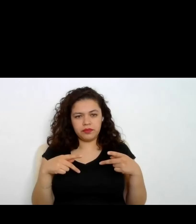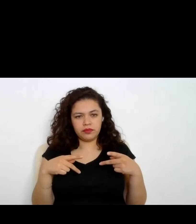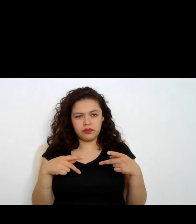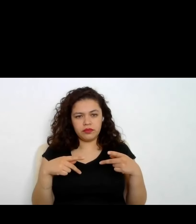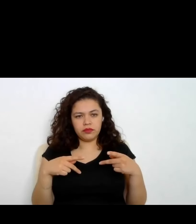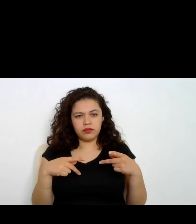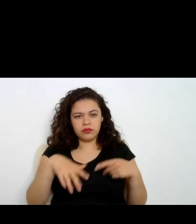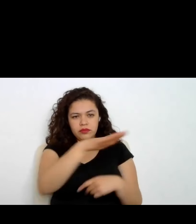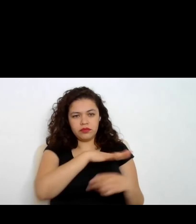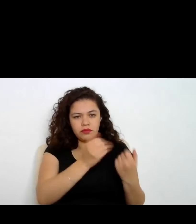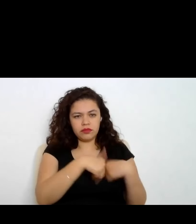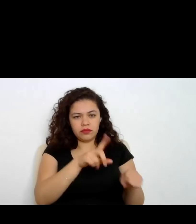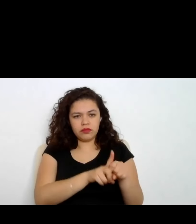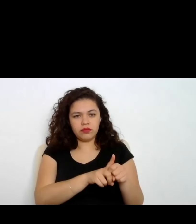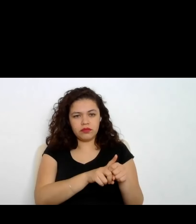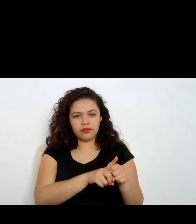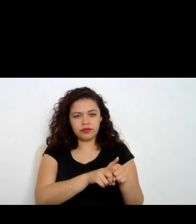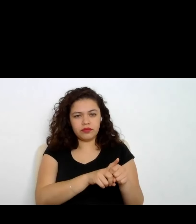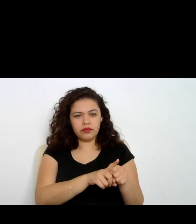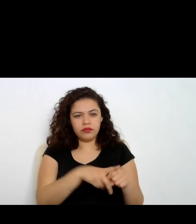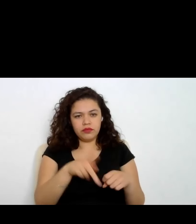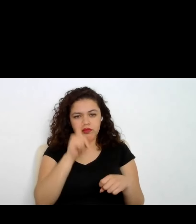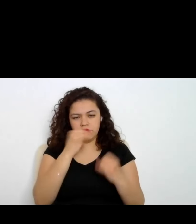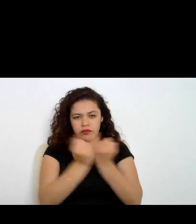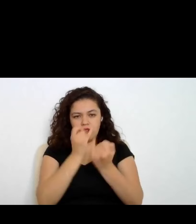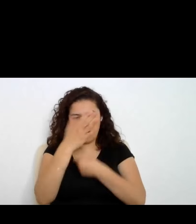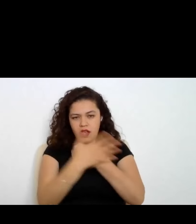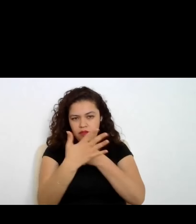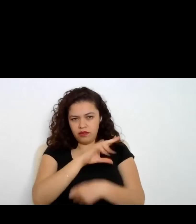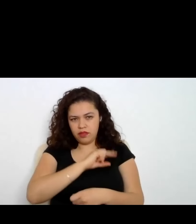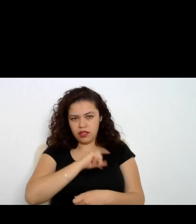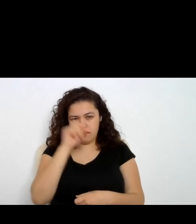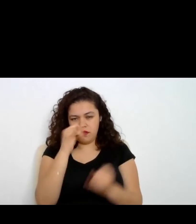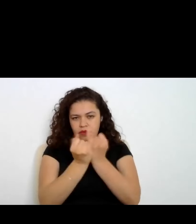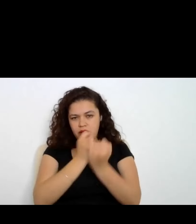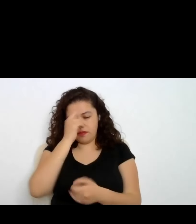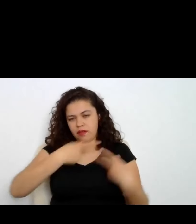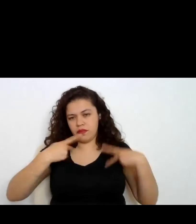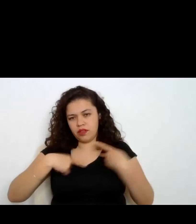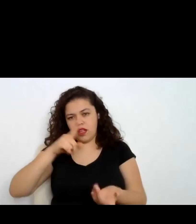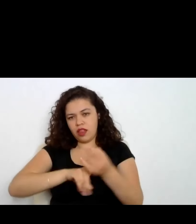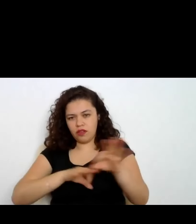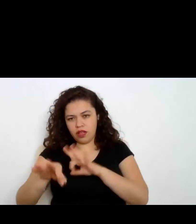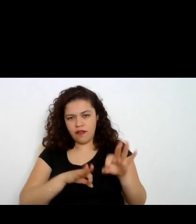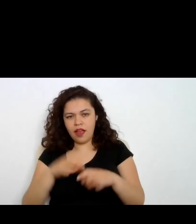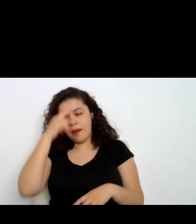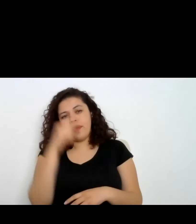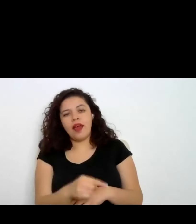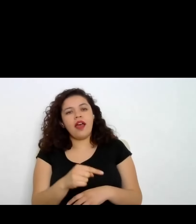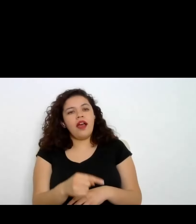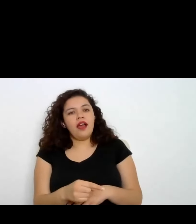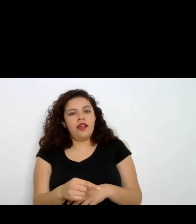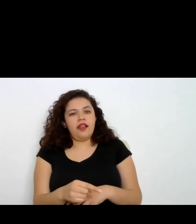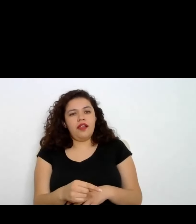sociedad, tampoco puedo usar el mismo aviso de privacidad de mis empleados para dárselo a